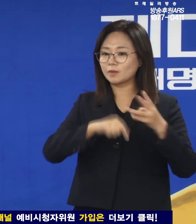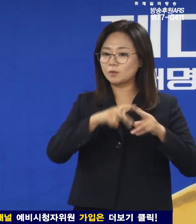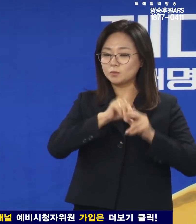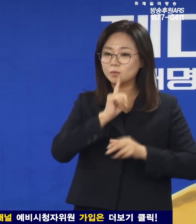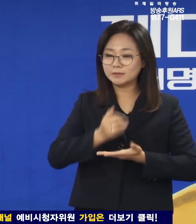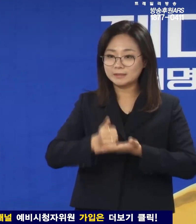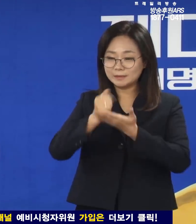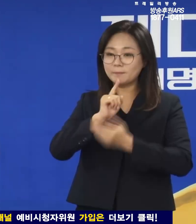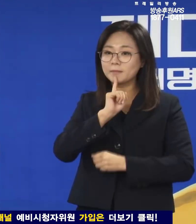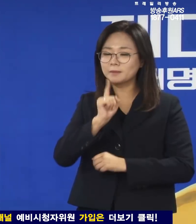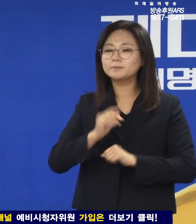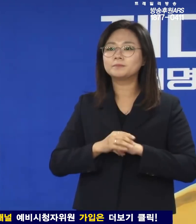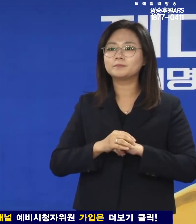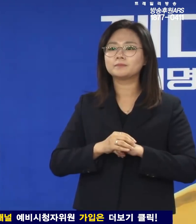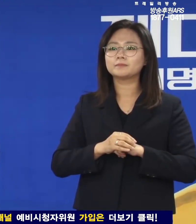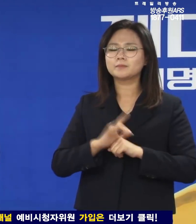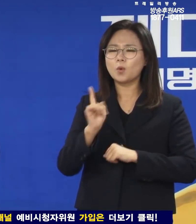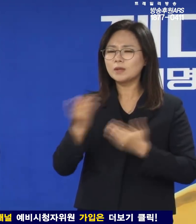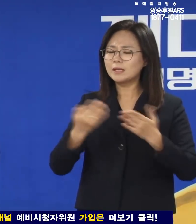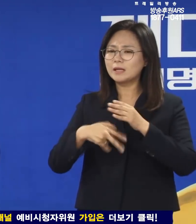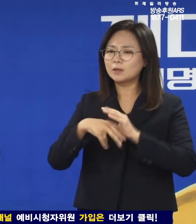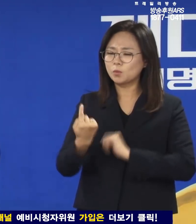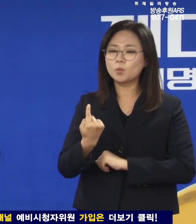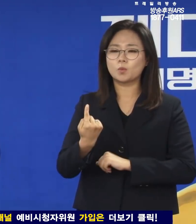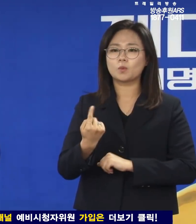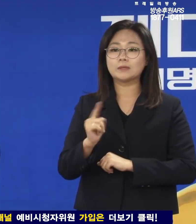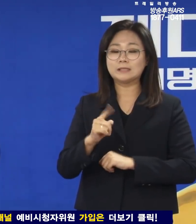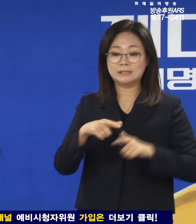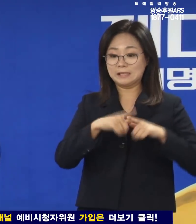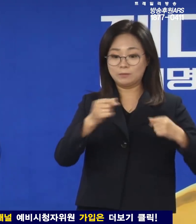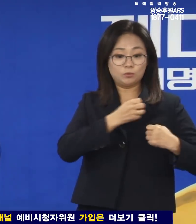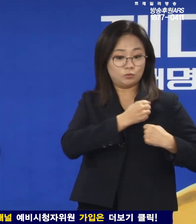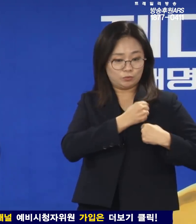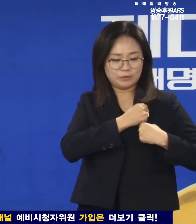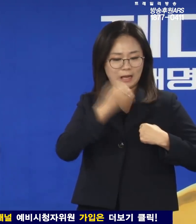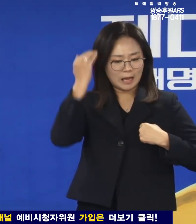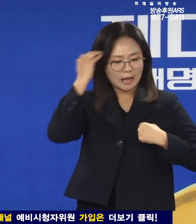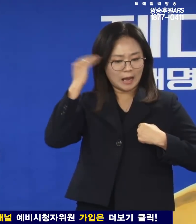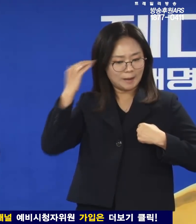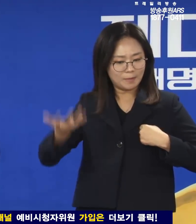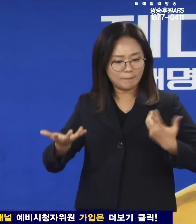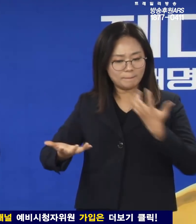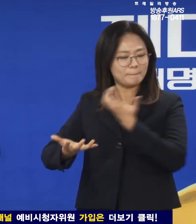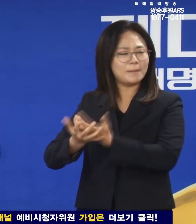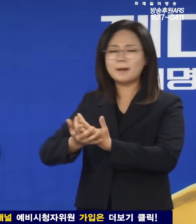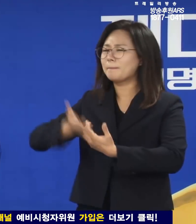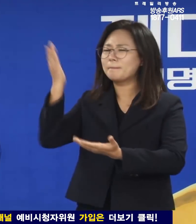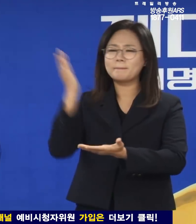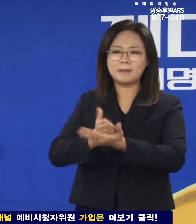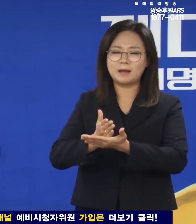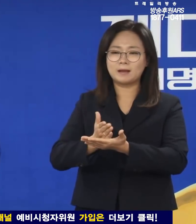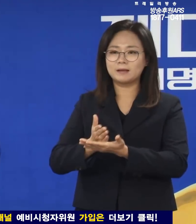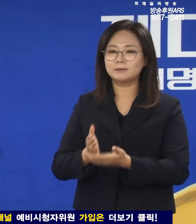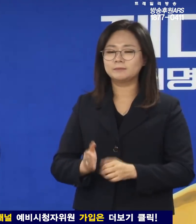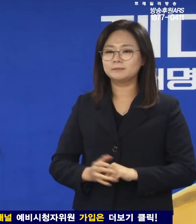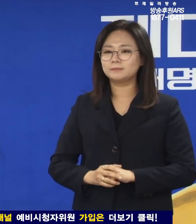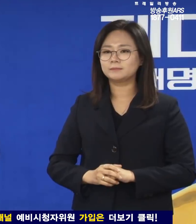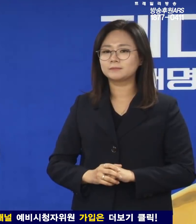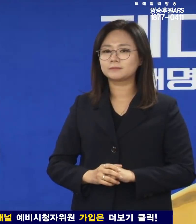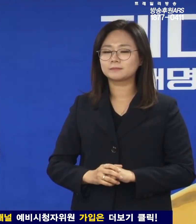윤석열 후보님, 어떤 경우라도 일본 군대의 한반도 진입은 허용될 수